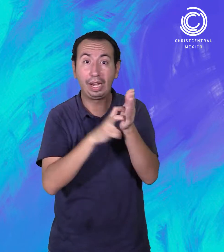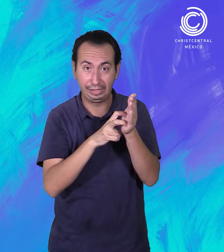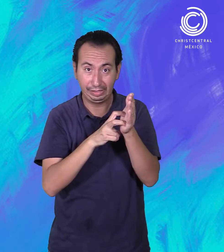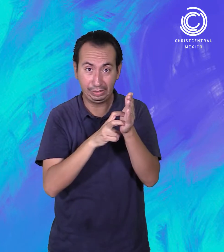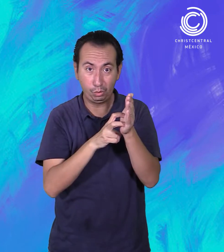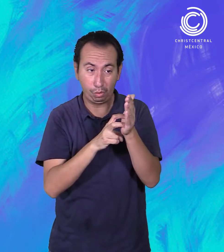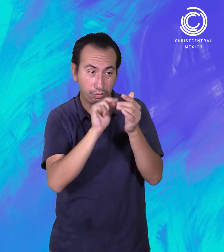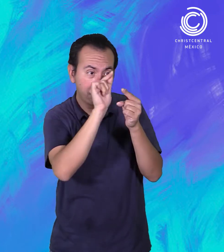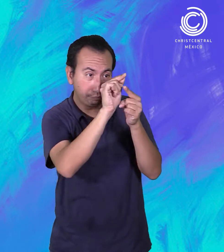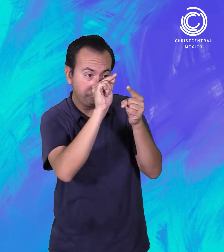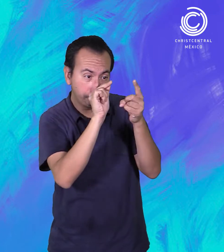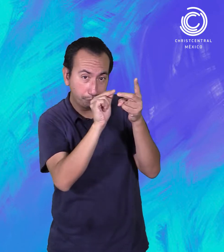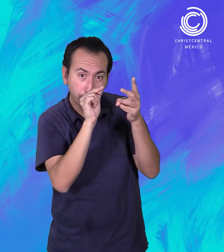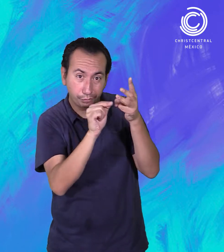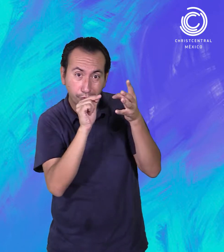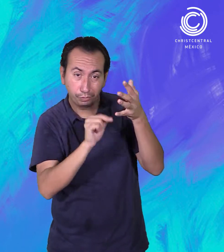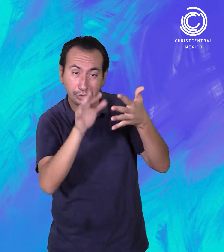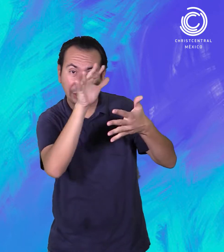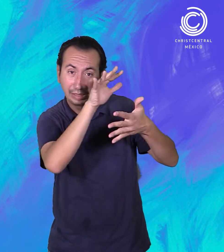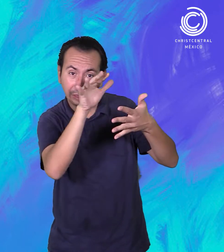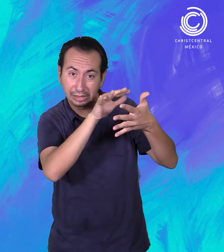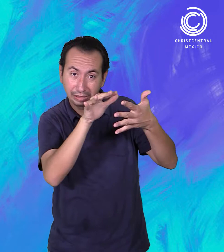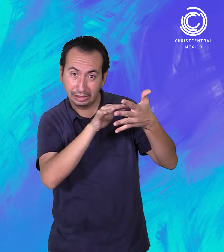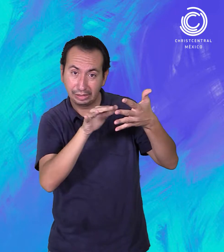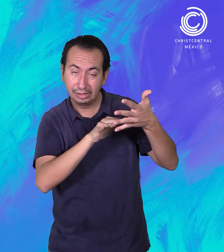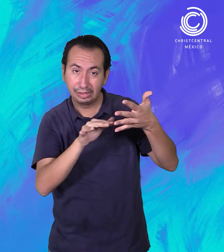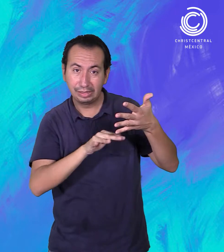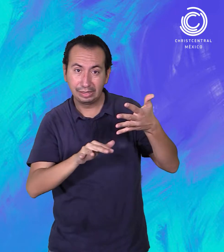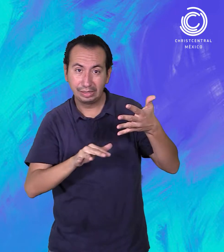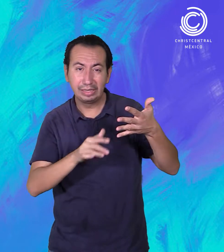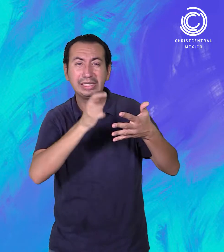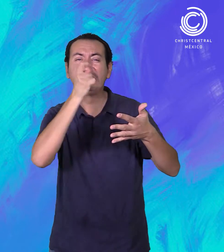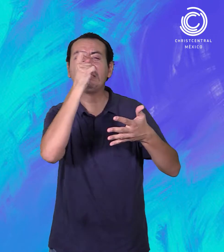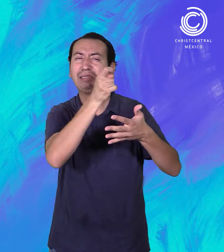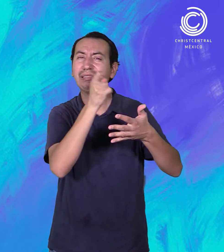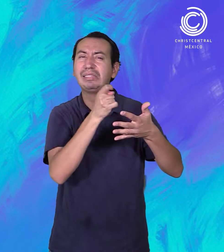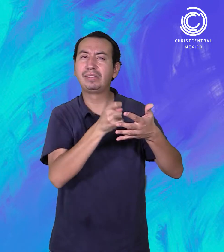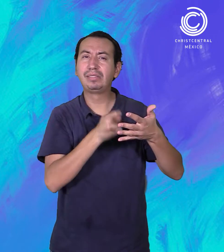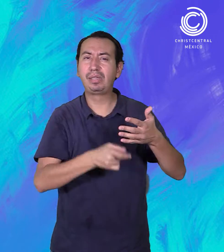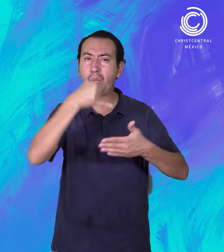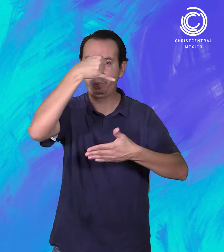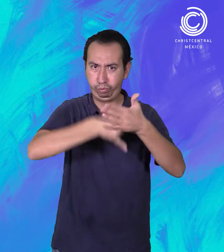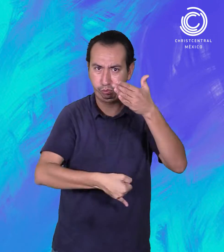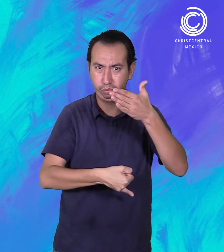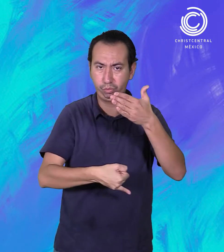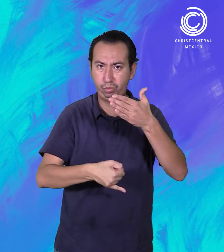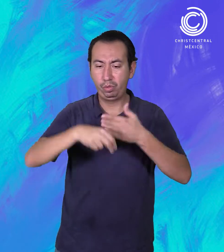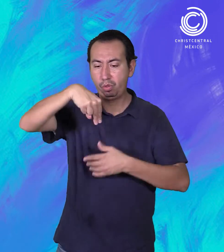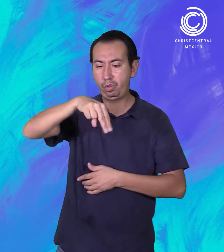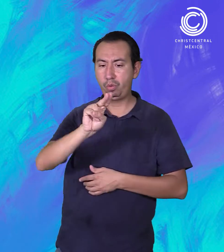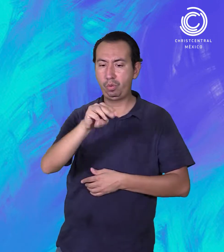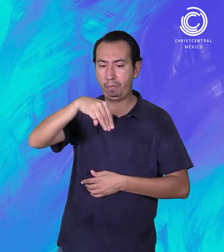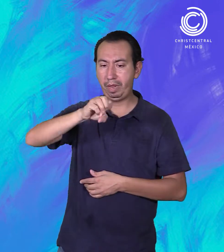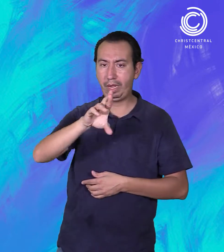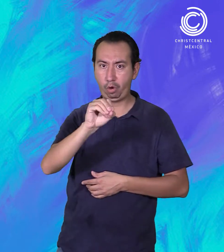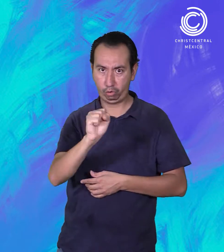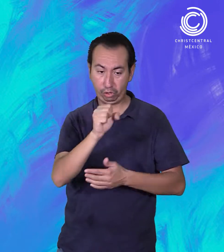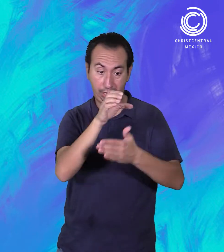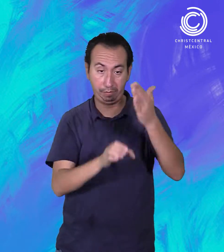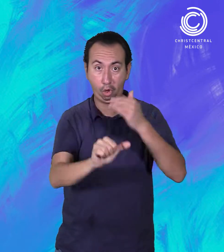versículos salteados allí para que se pueda entender un poco del contexto. Números capítulo 11, versículo